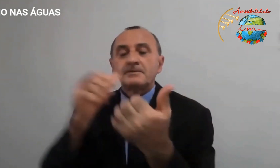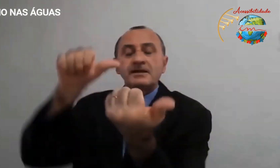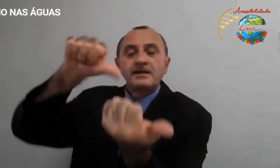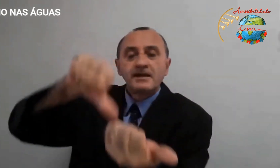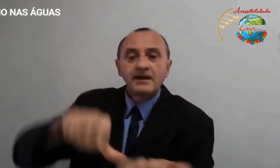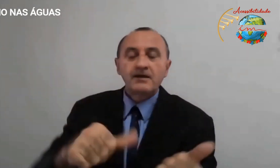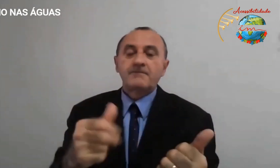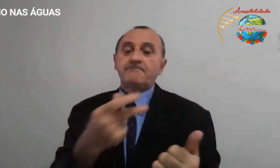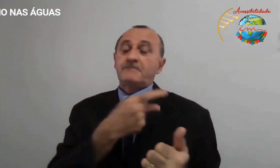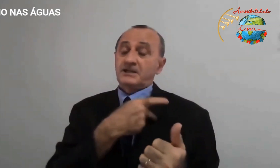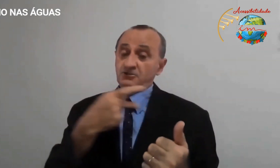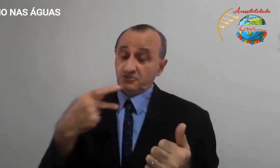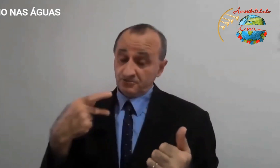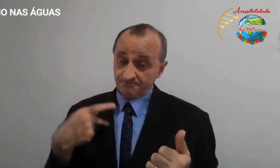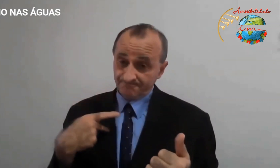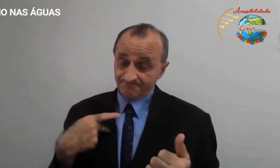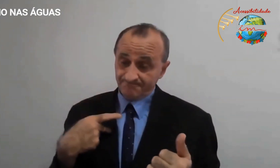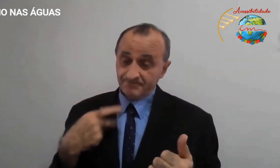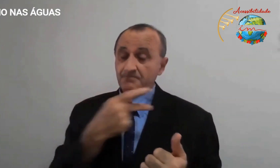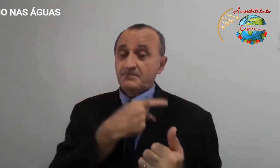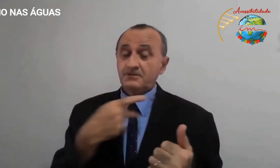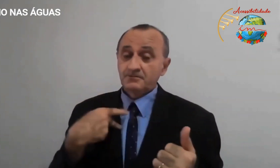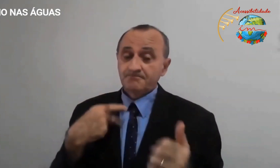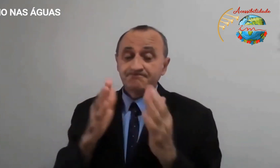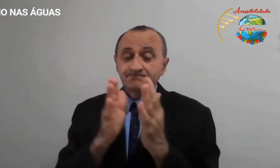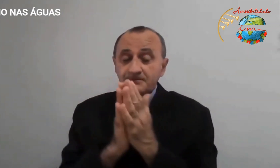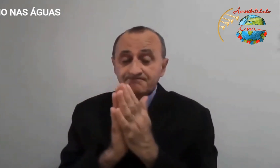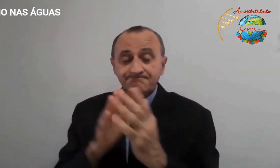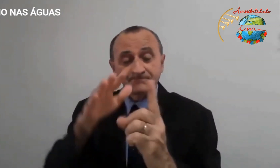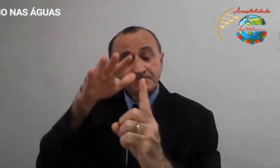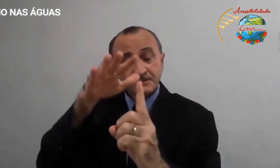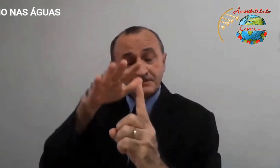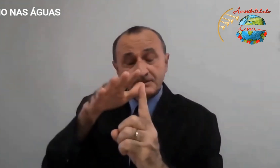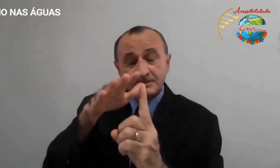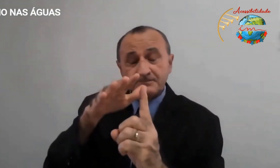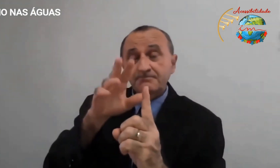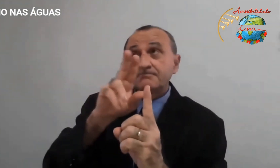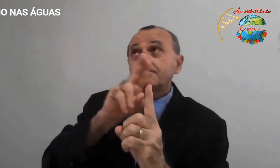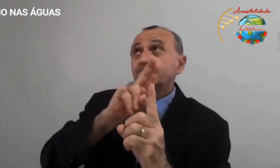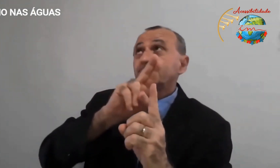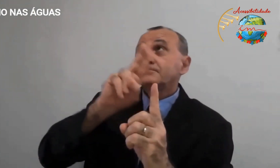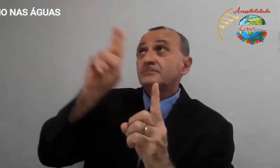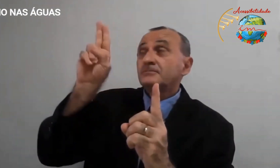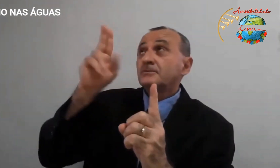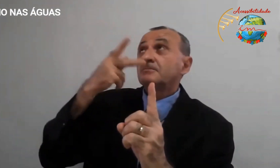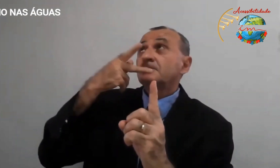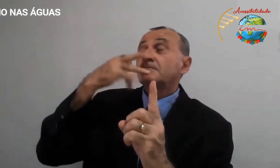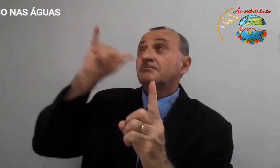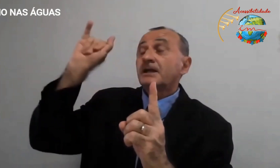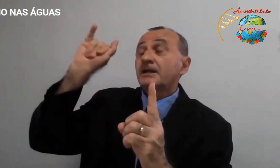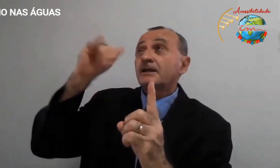O pastor é o responsável de batismo nas águas. Vai orar em nome do Pai,